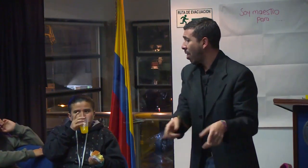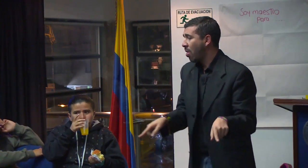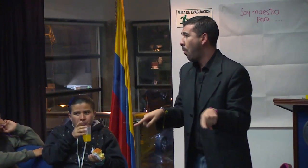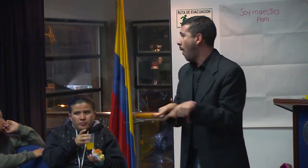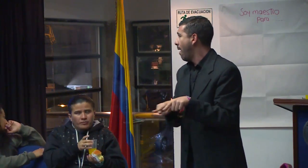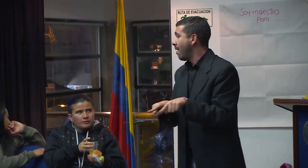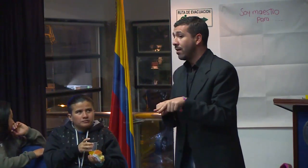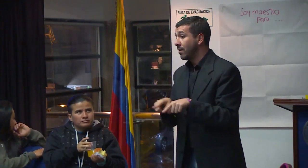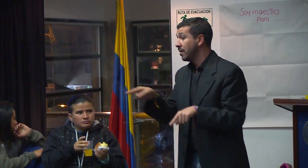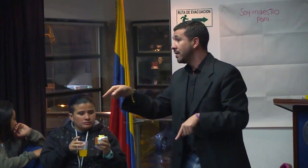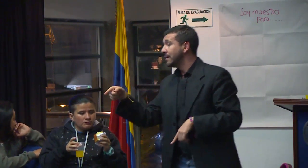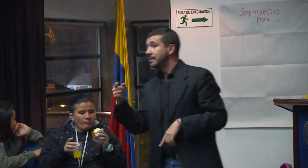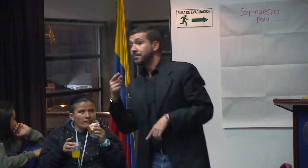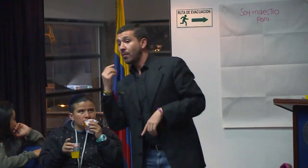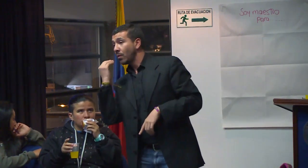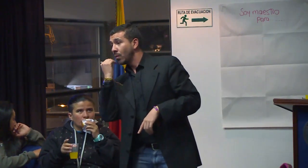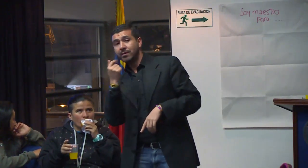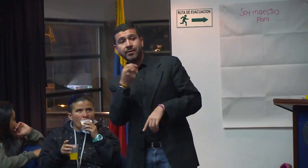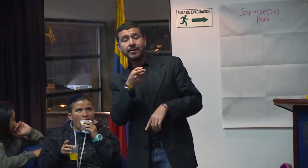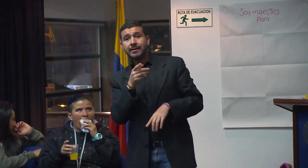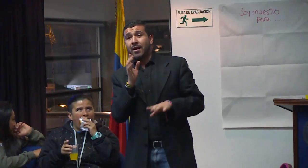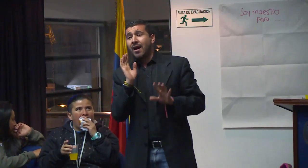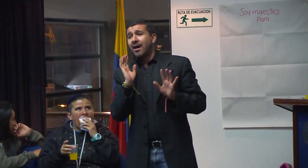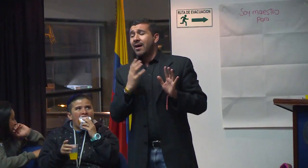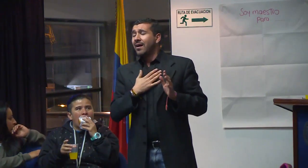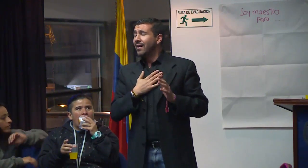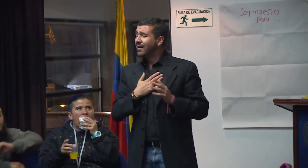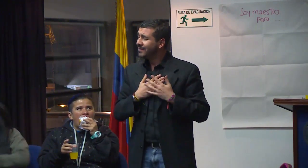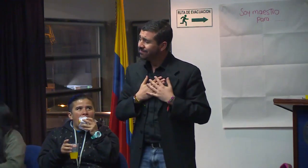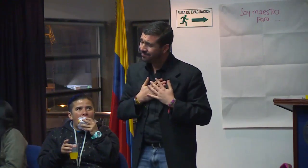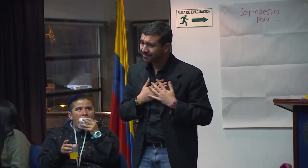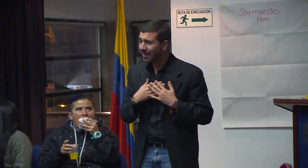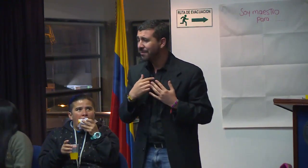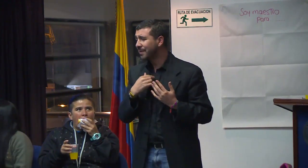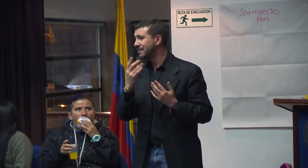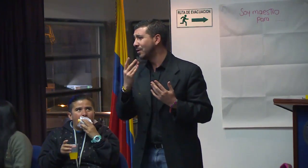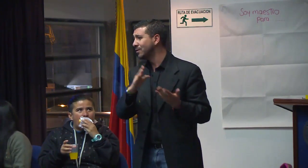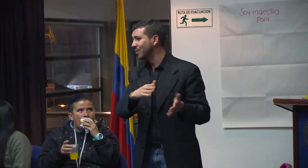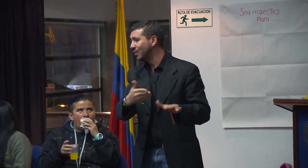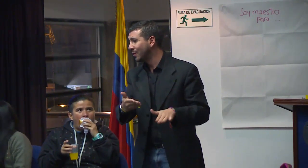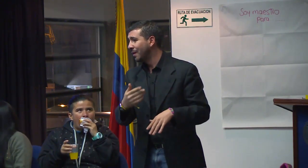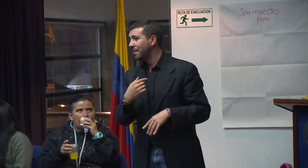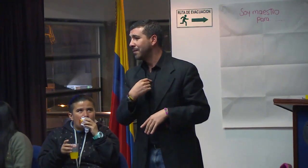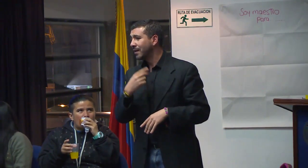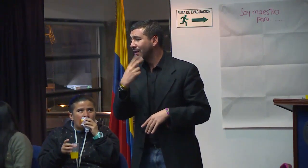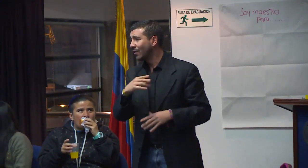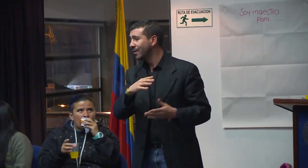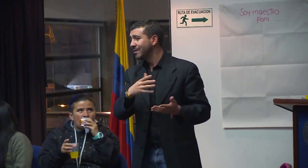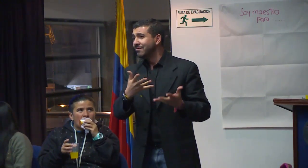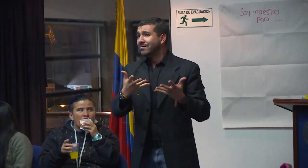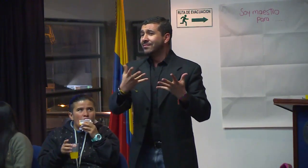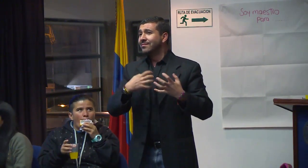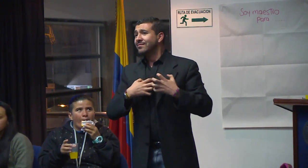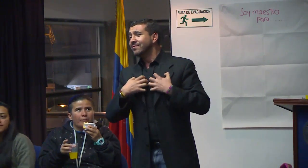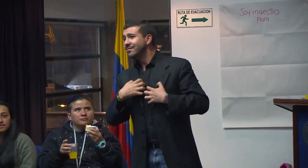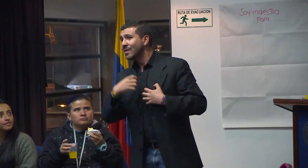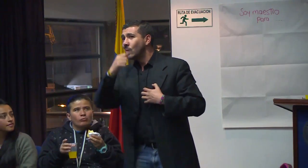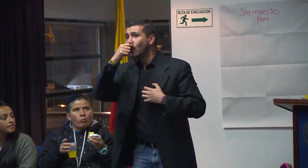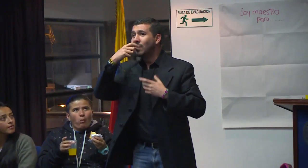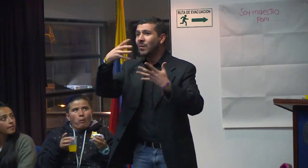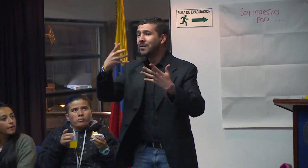a diferentes luchas. ¿Sí? Y la mujer lo ha visto y, oh, el hombre, se murió, mi